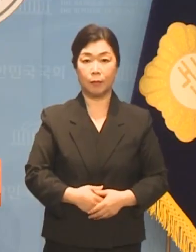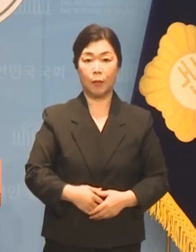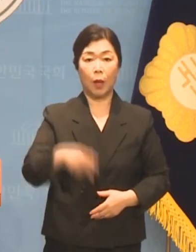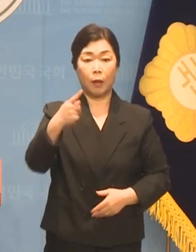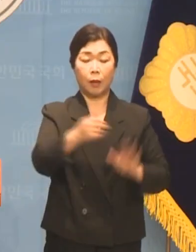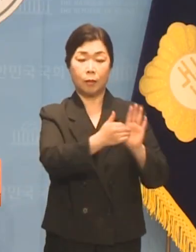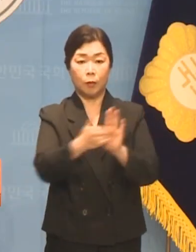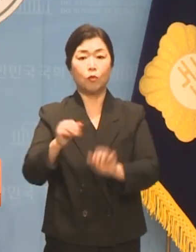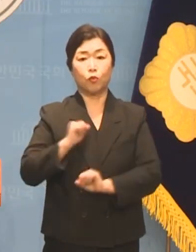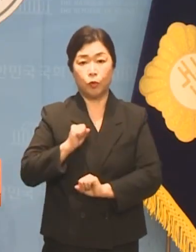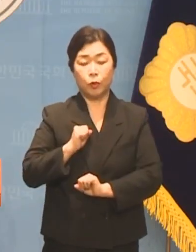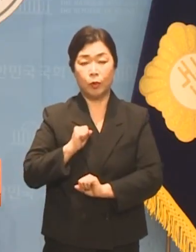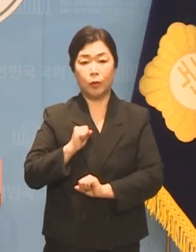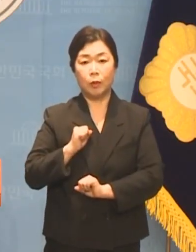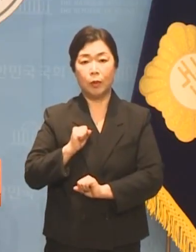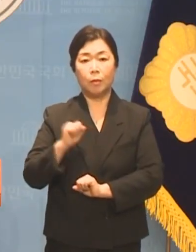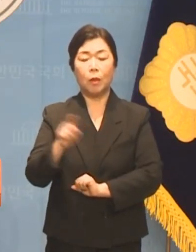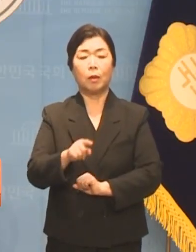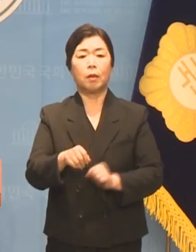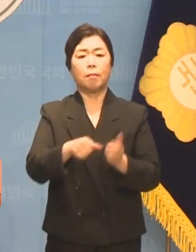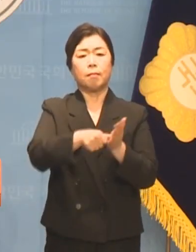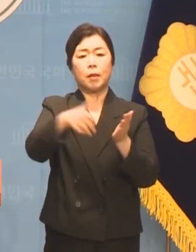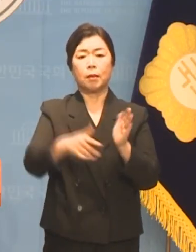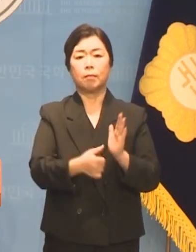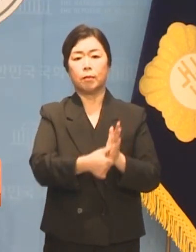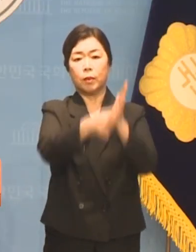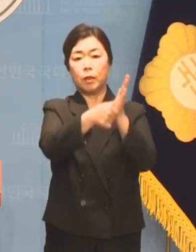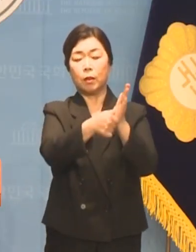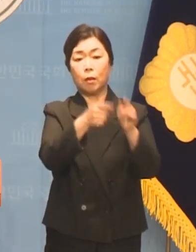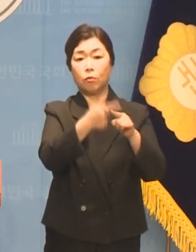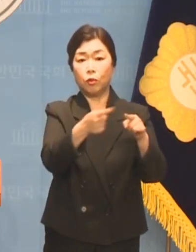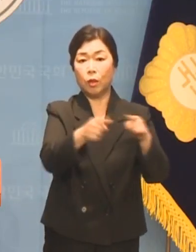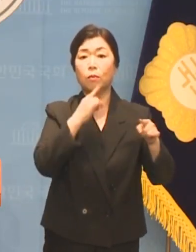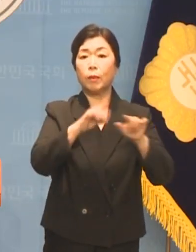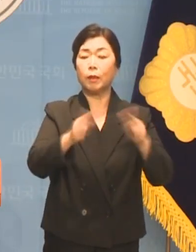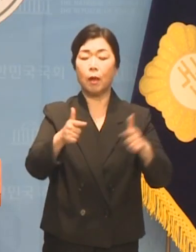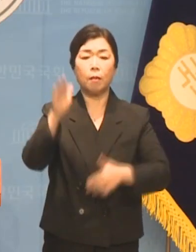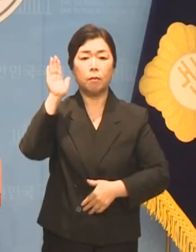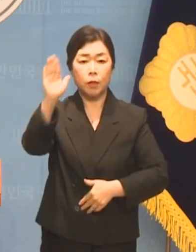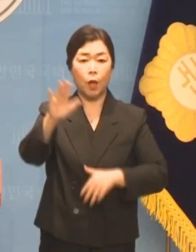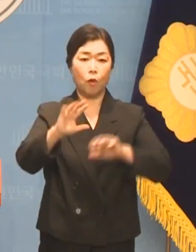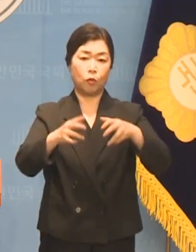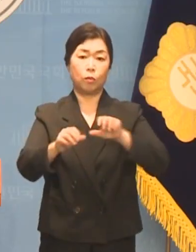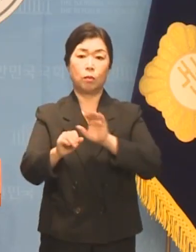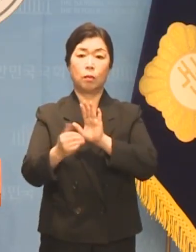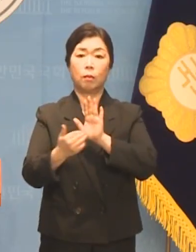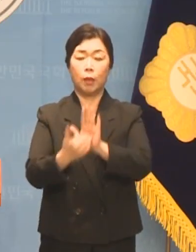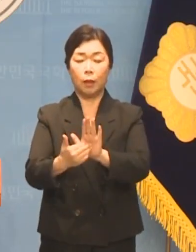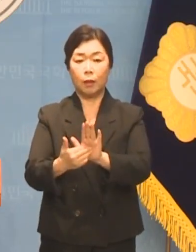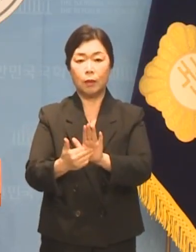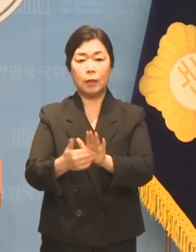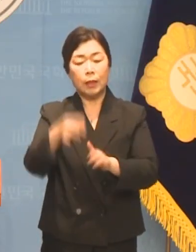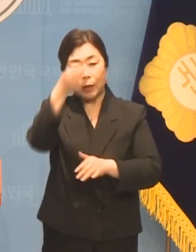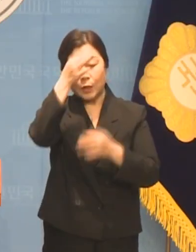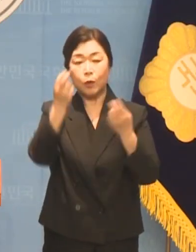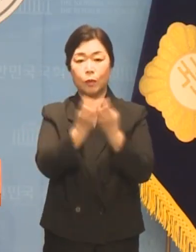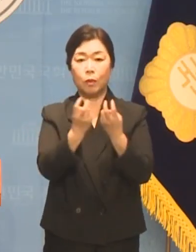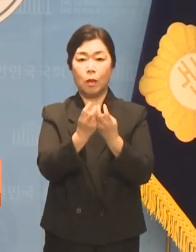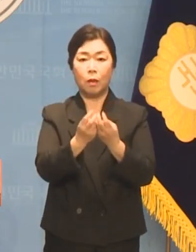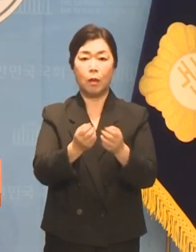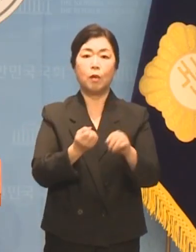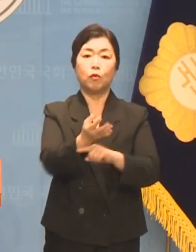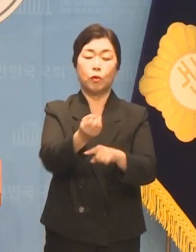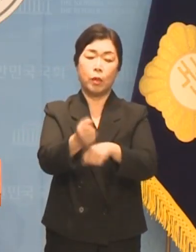K방산, 이제 명품 무기를 넘어 미래 국방 솔루션을 수출하는 세계